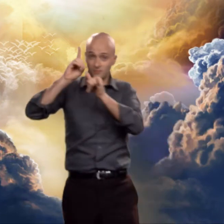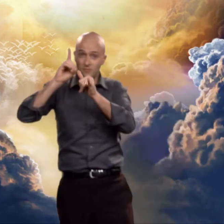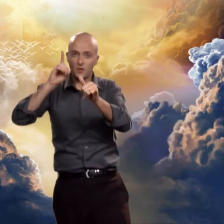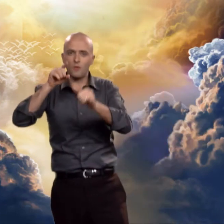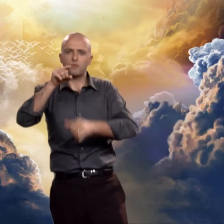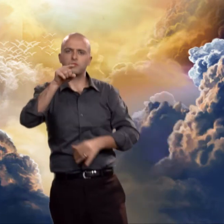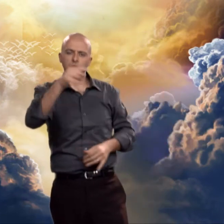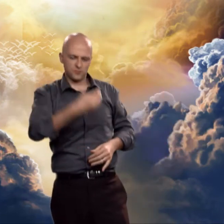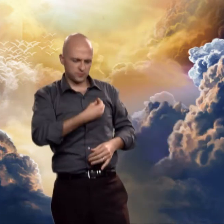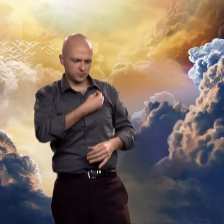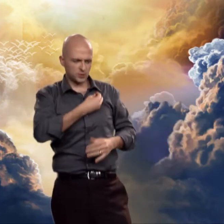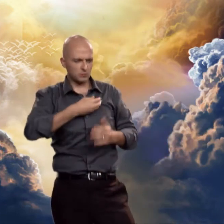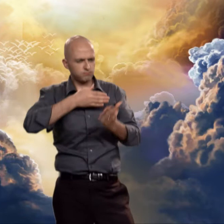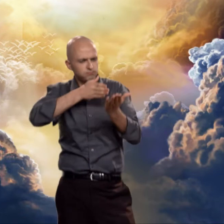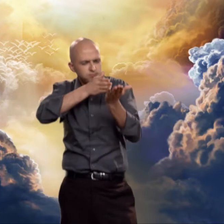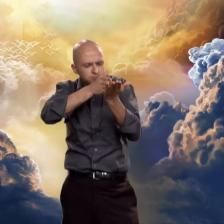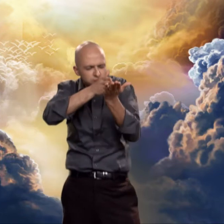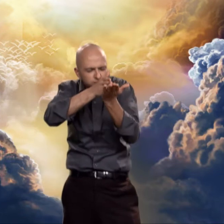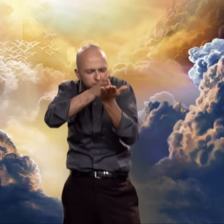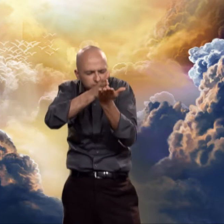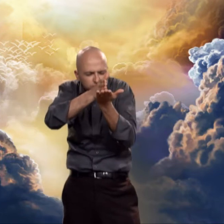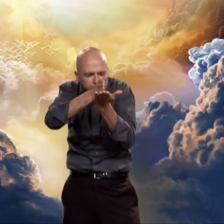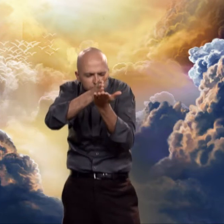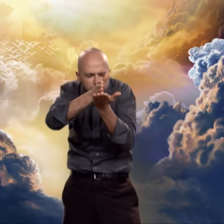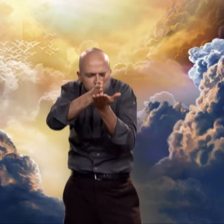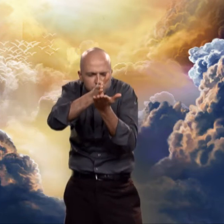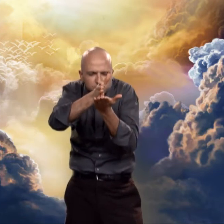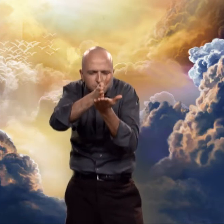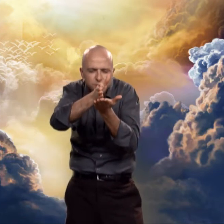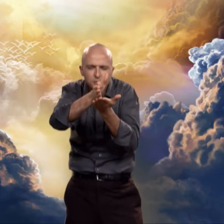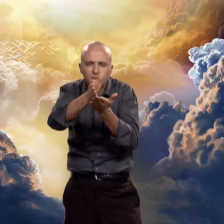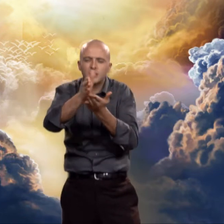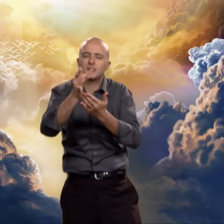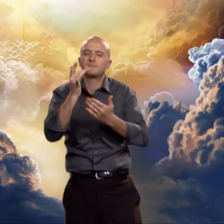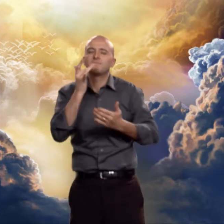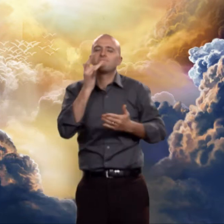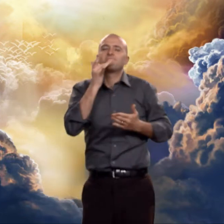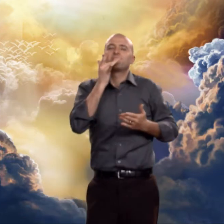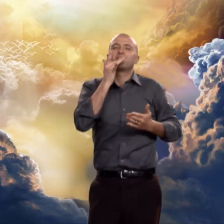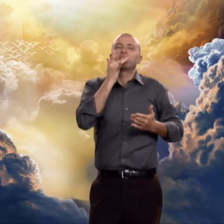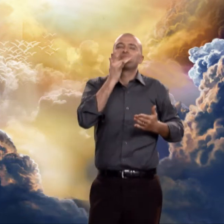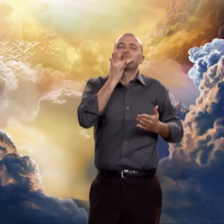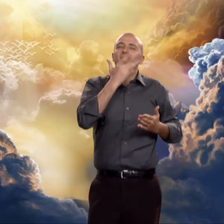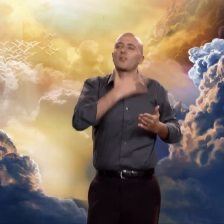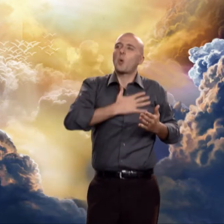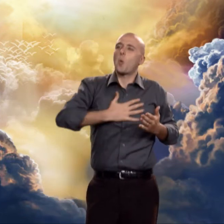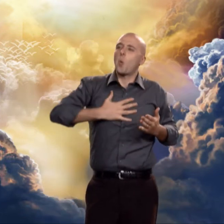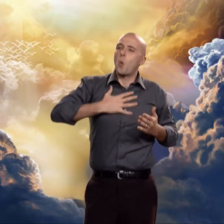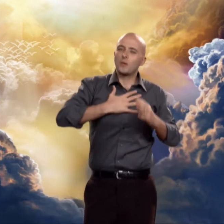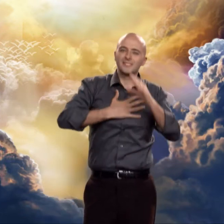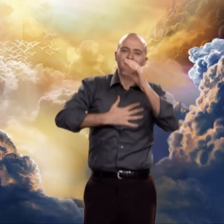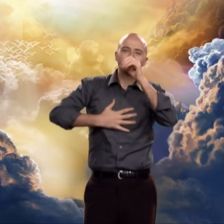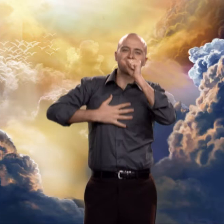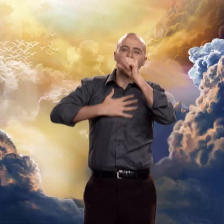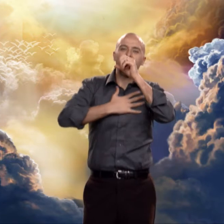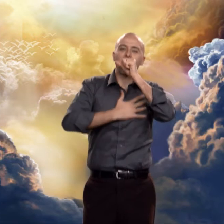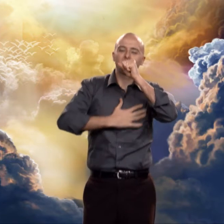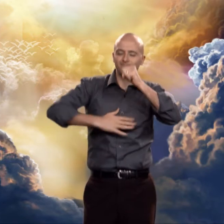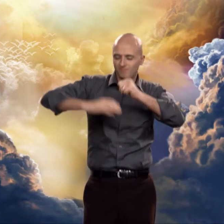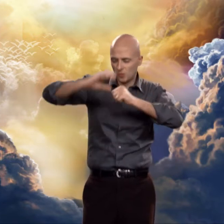quando expulso de sua habitação. Foi guardado por todos os patriarcas, desde Abel até Noé, até Abraão e Jacó.